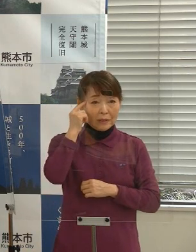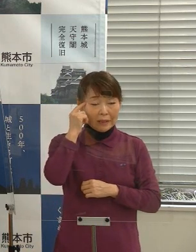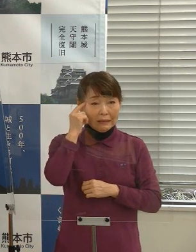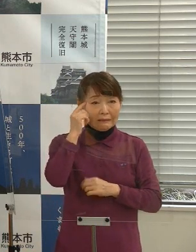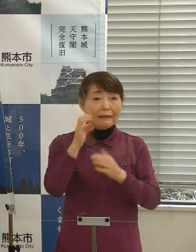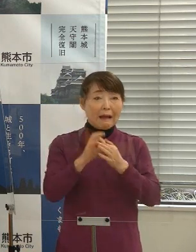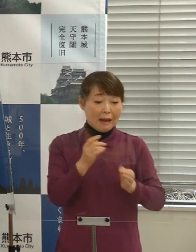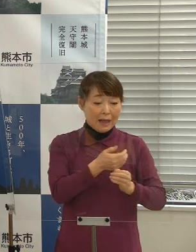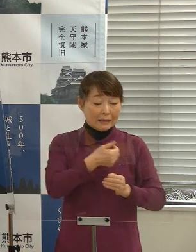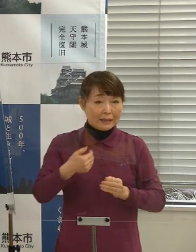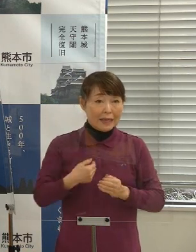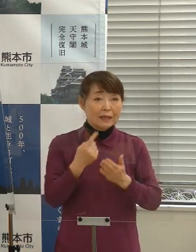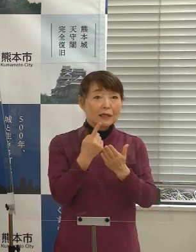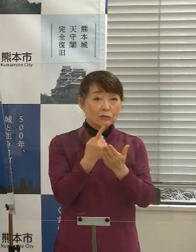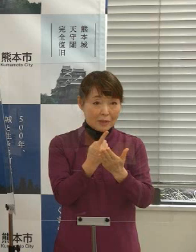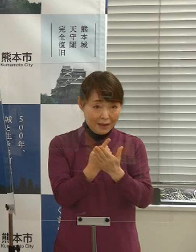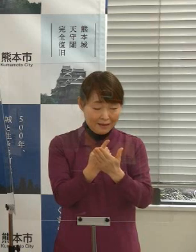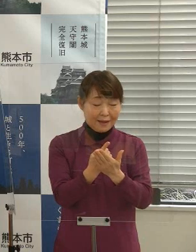今限られた